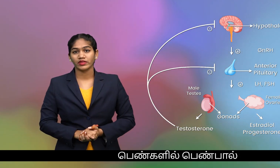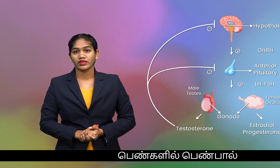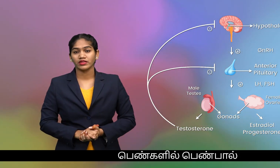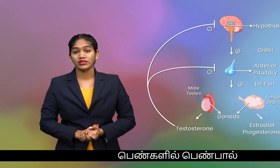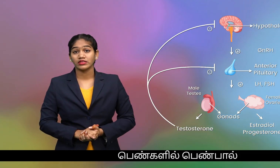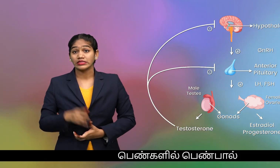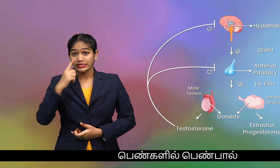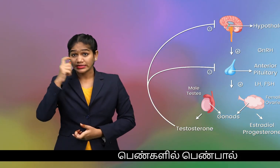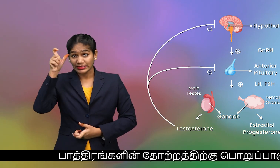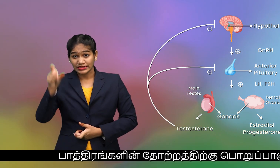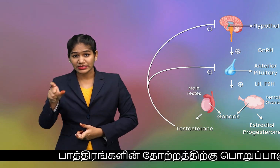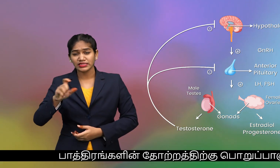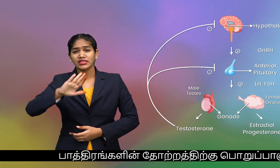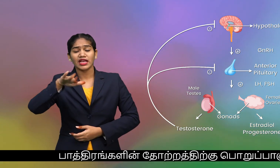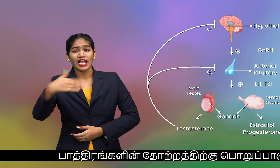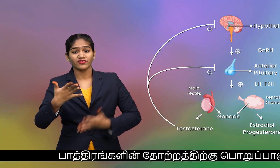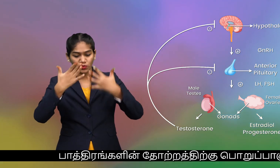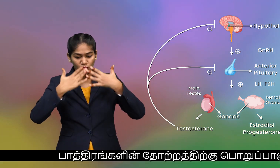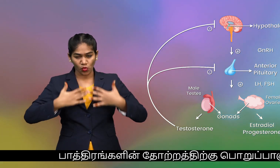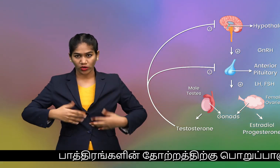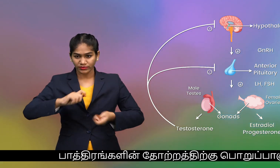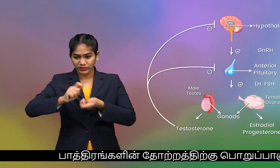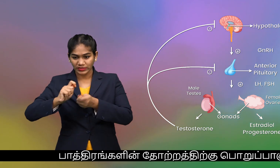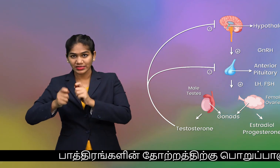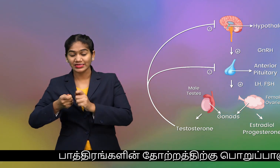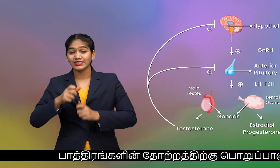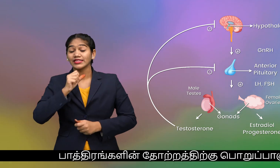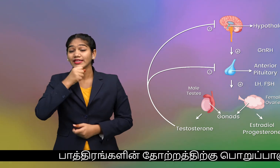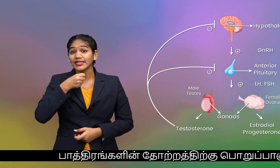பெண்களில் பெண்பால் பாத்திரங்களின் தோற்றத்திற்கு பொறுப்பாகும்.